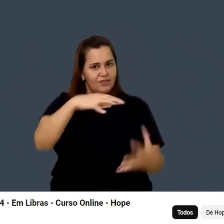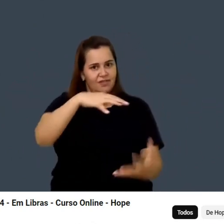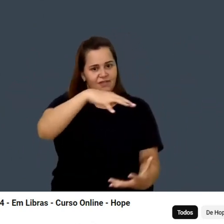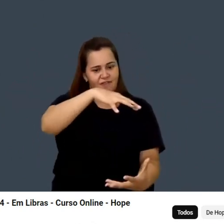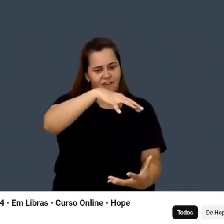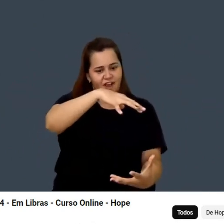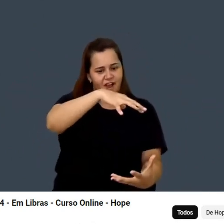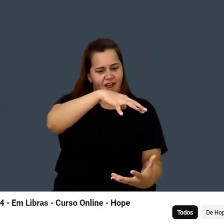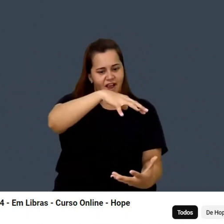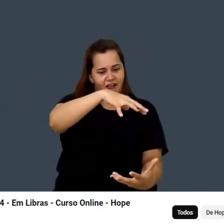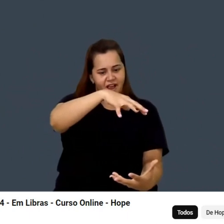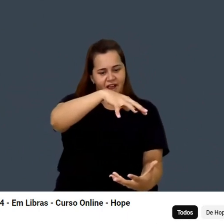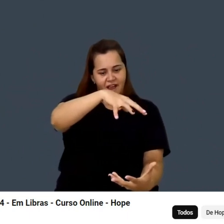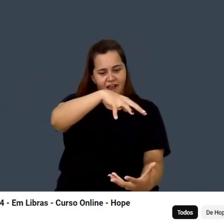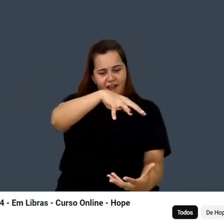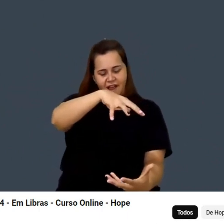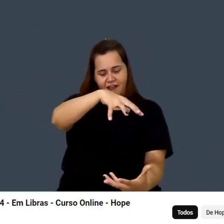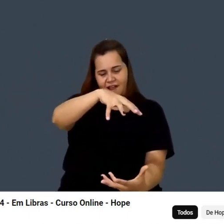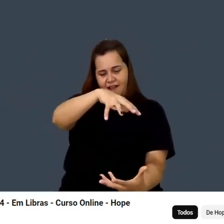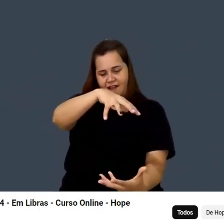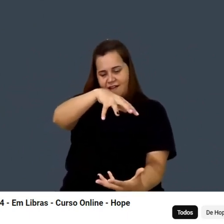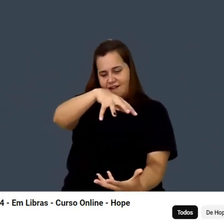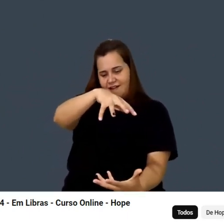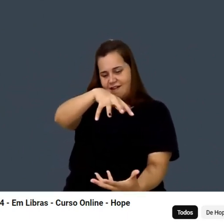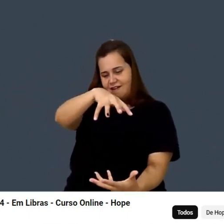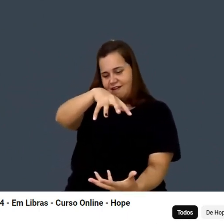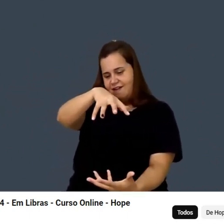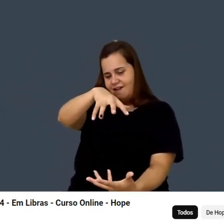Aí ele separou noite e dia.